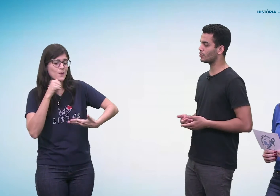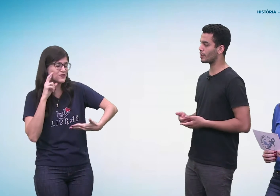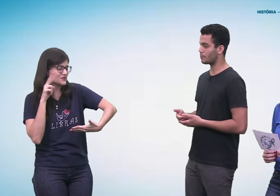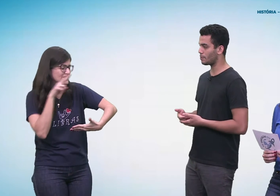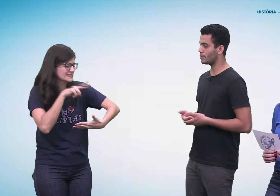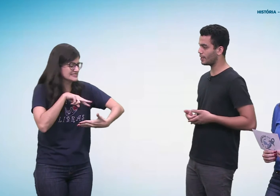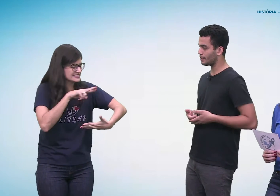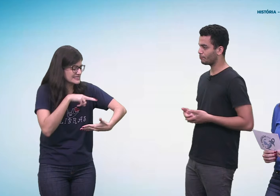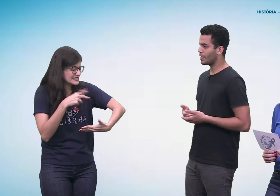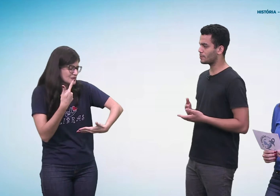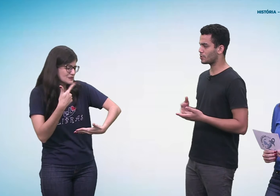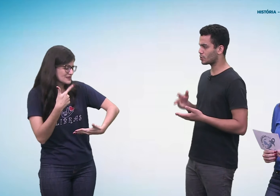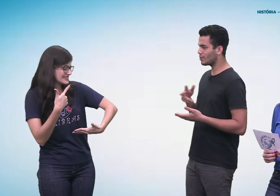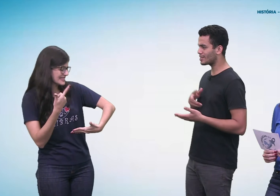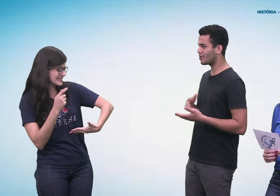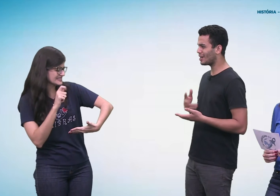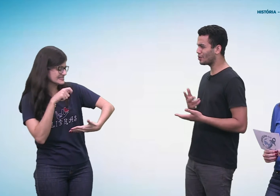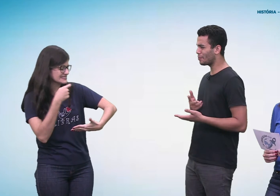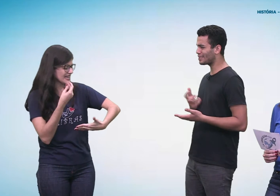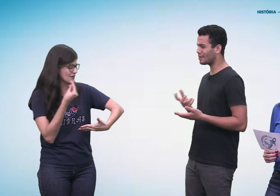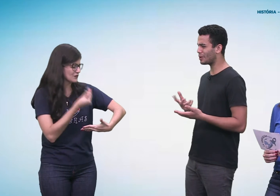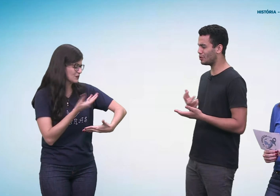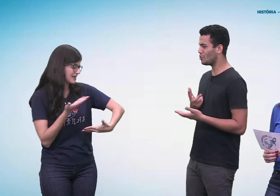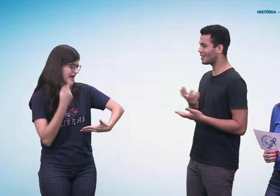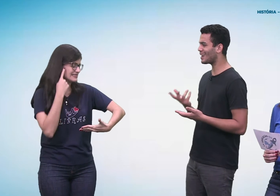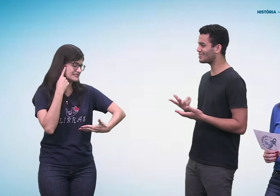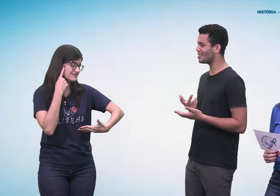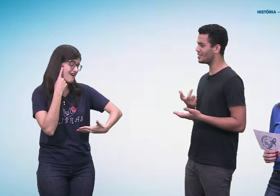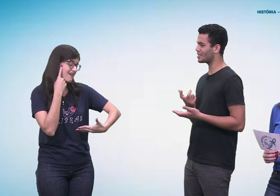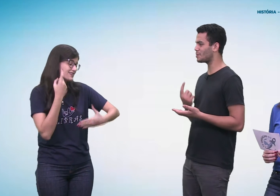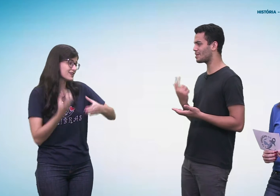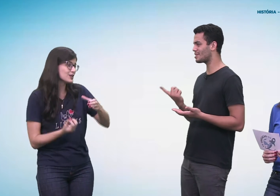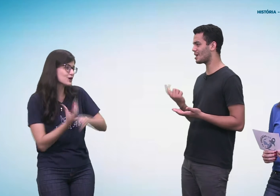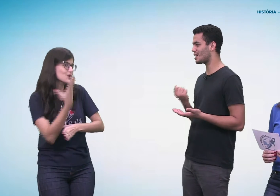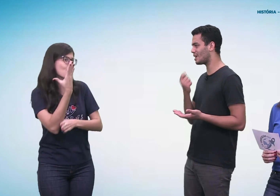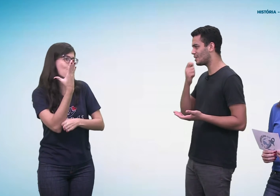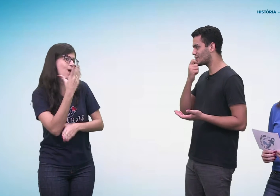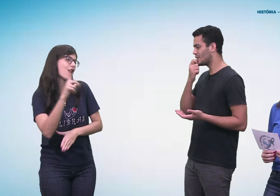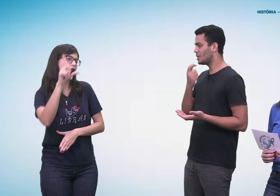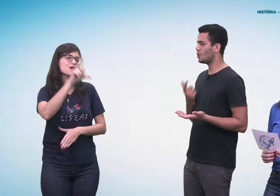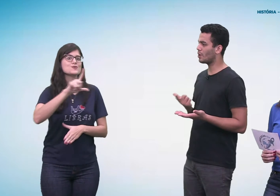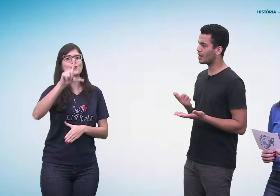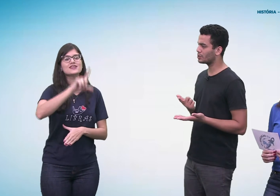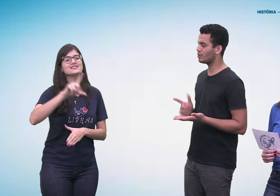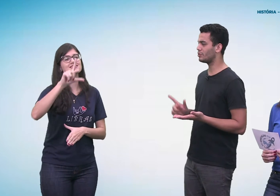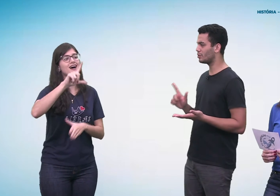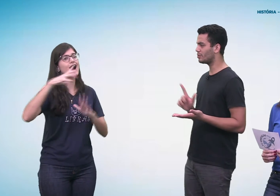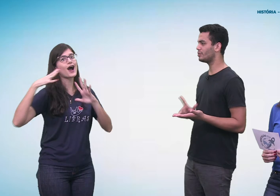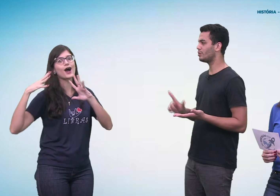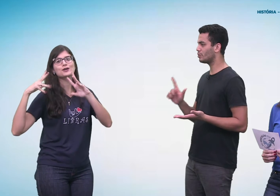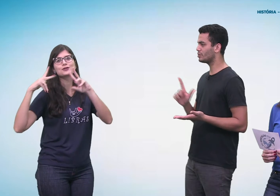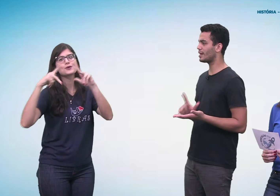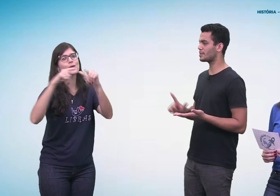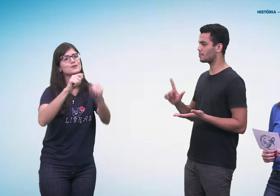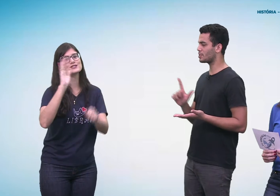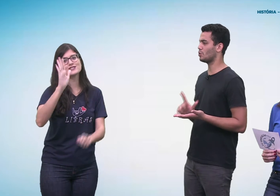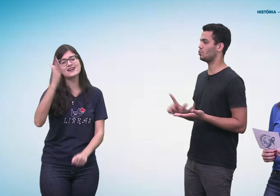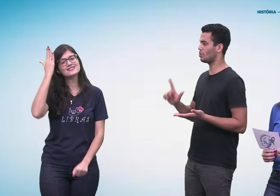era bebê. As pessoas começaram a olhar e não perceberam nenhuma característica. Eles pensaram, eu acho que eu vou usar essa expressão do nome